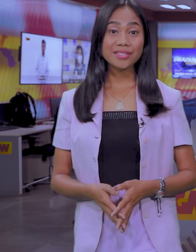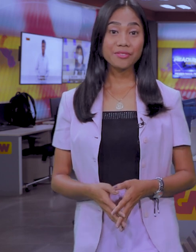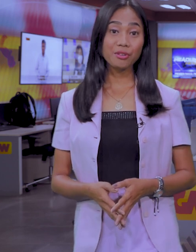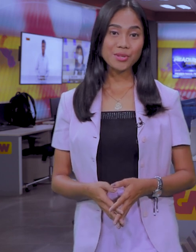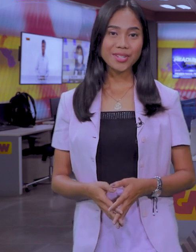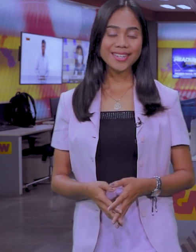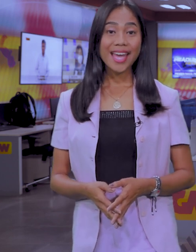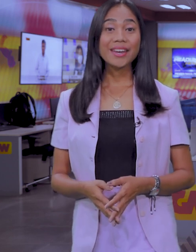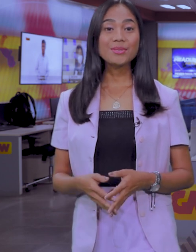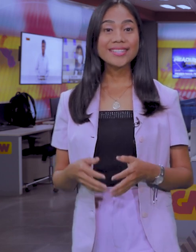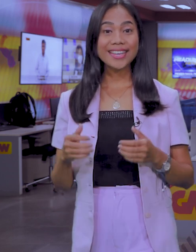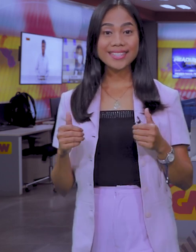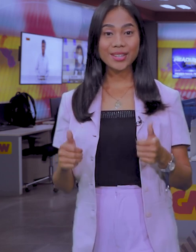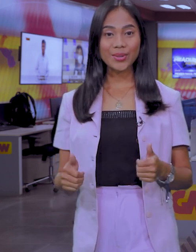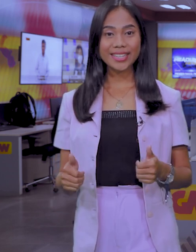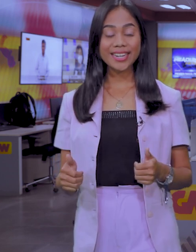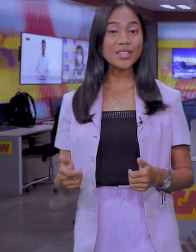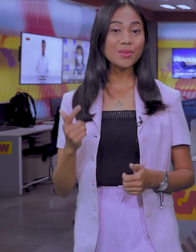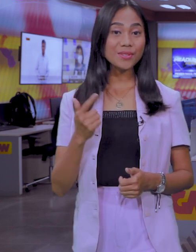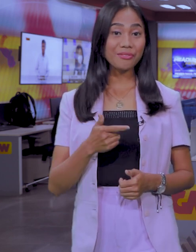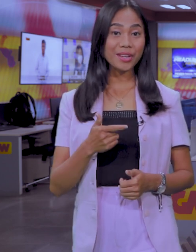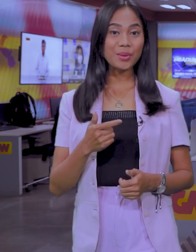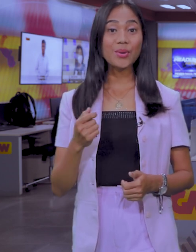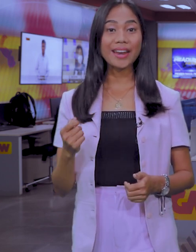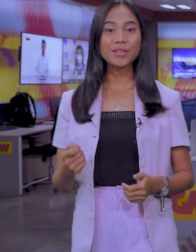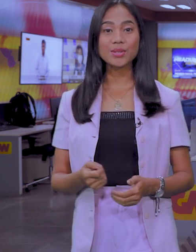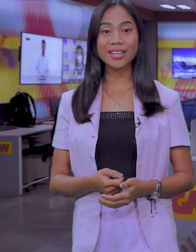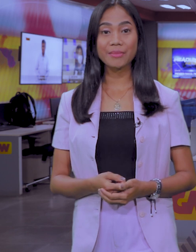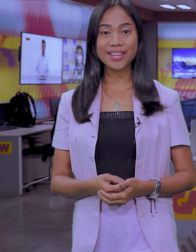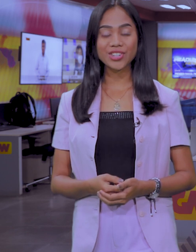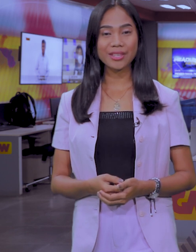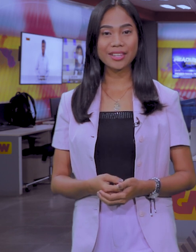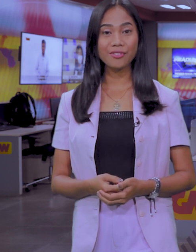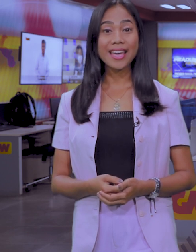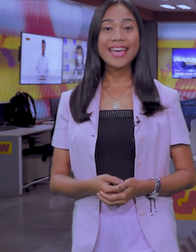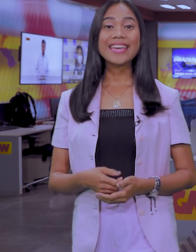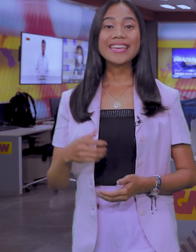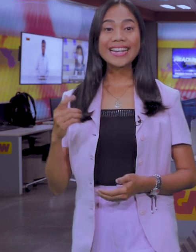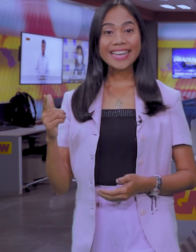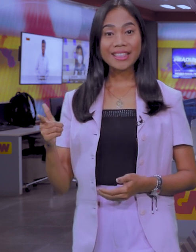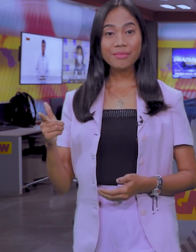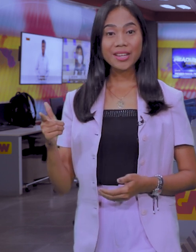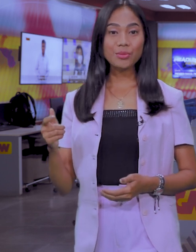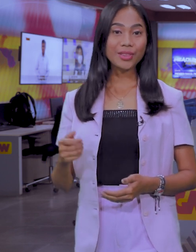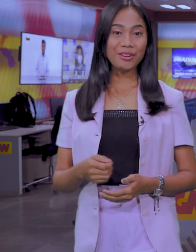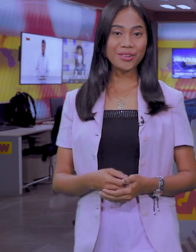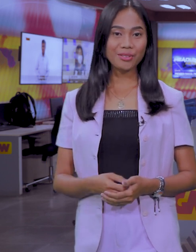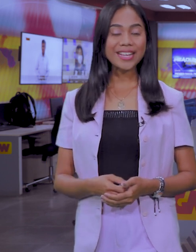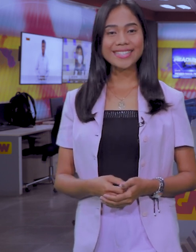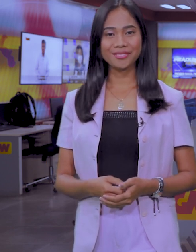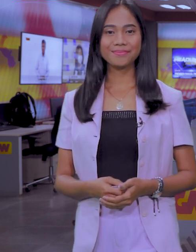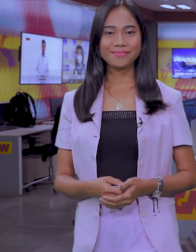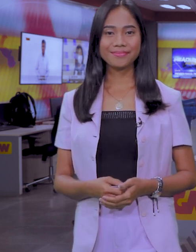Para obter mais informações, não se esqueça de curtir e subscrever no canal social media Gemen TV e clique também no botão